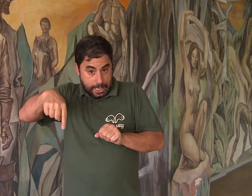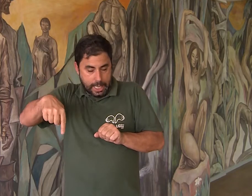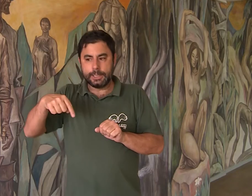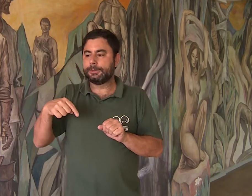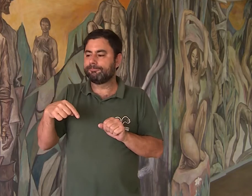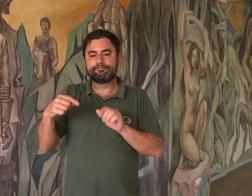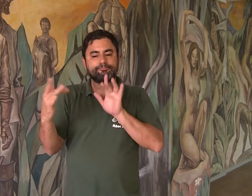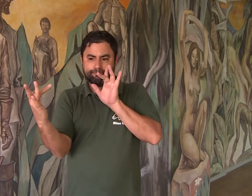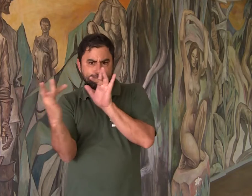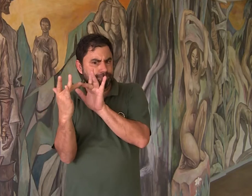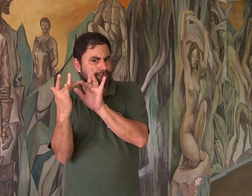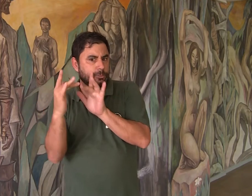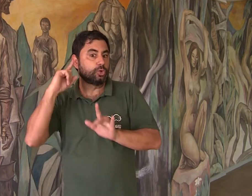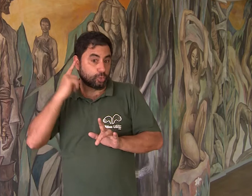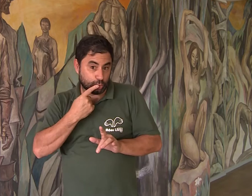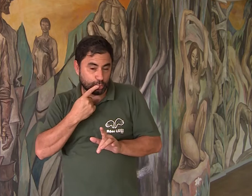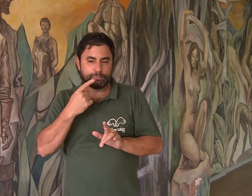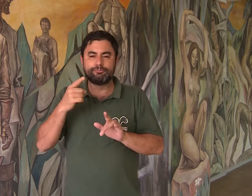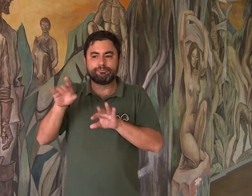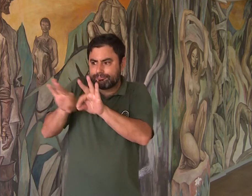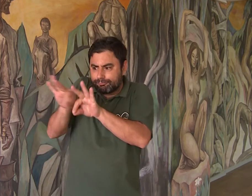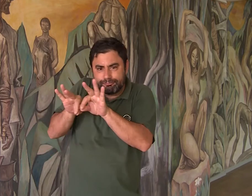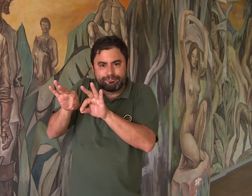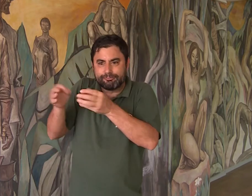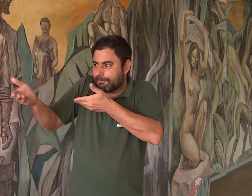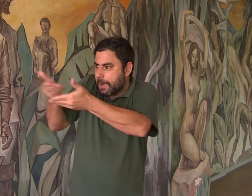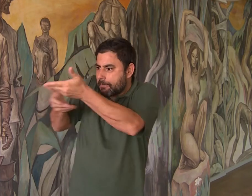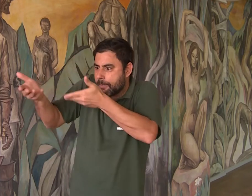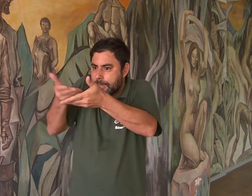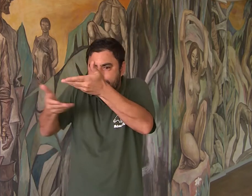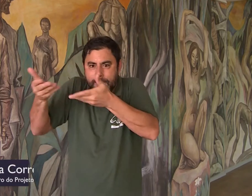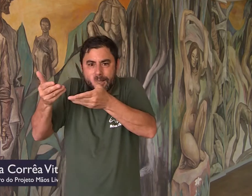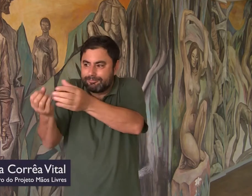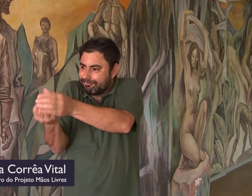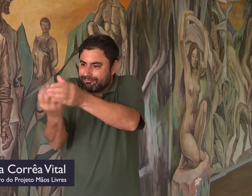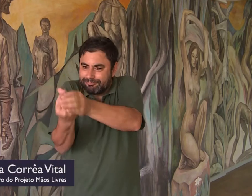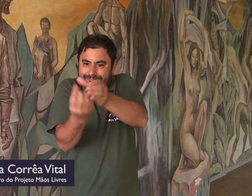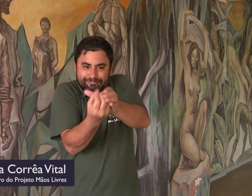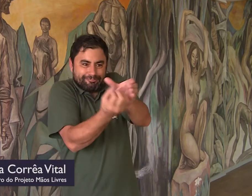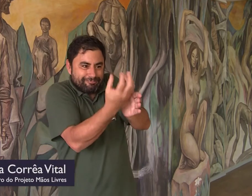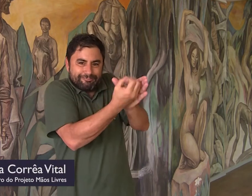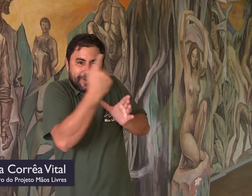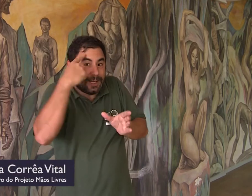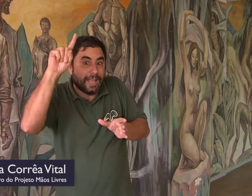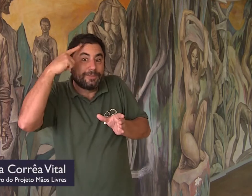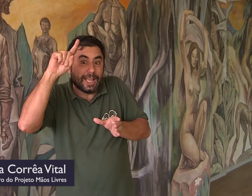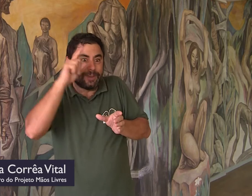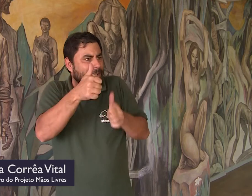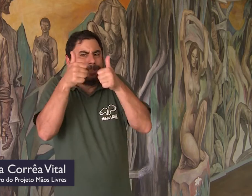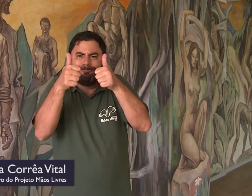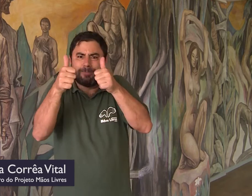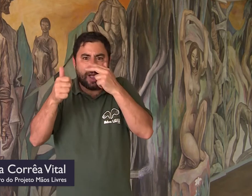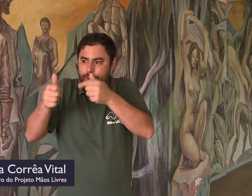É muito importante também ter contato com outros surdos que participavam do projeto, a gente ter trocas para criar, ter ideias como desenvolver